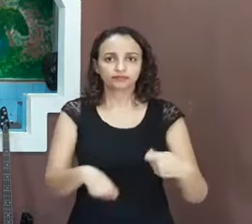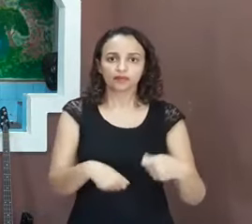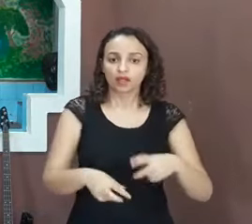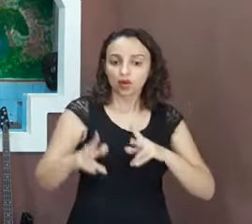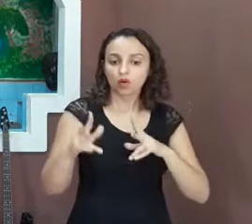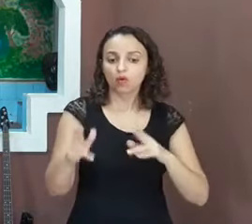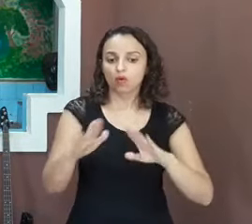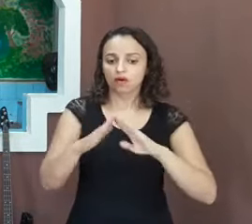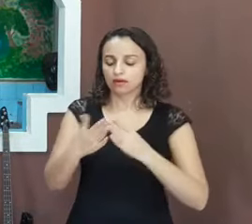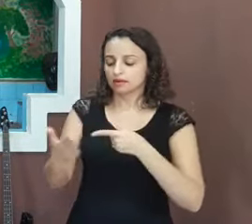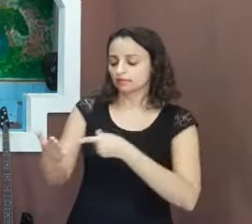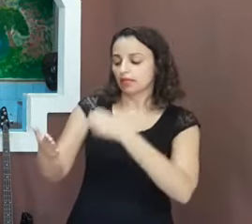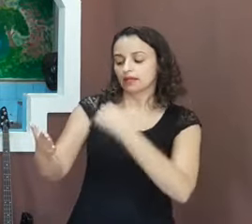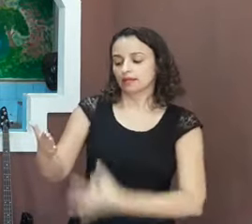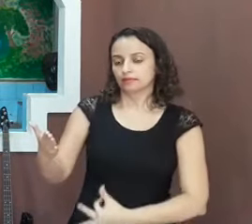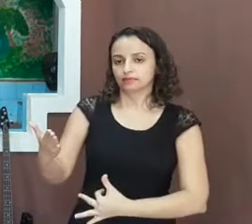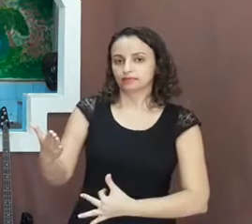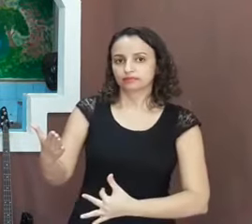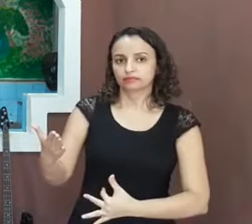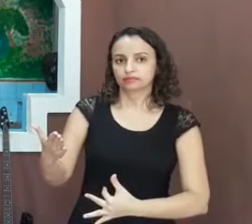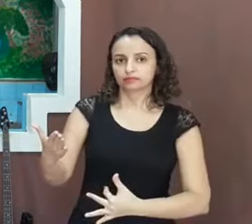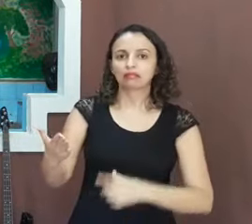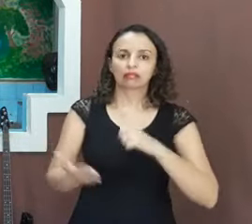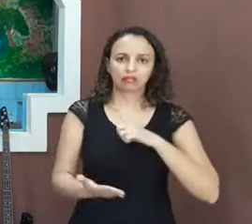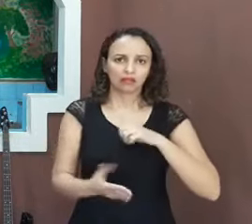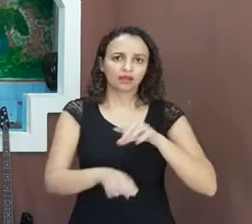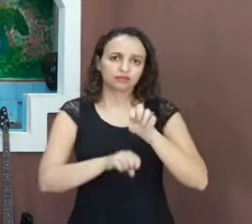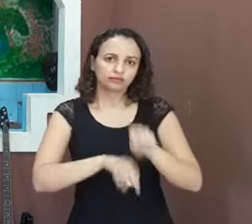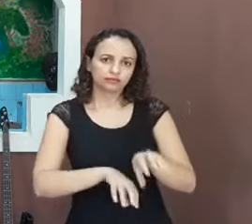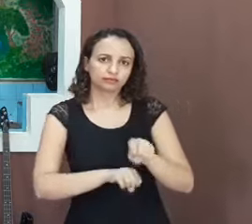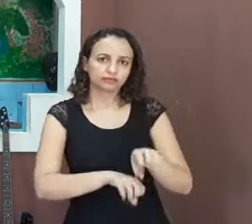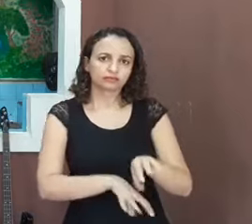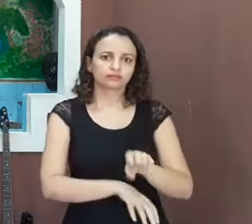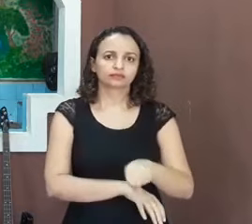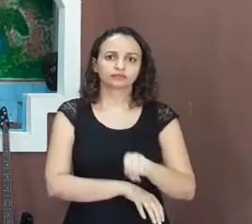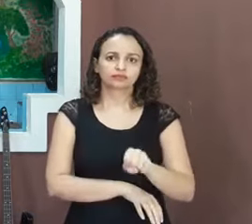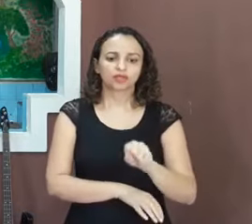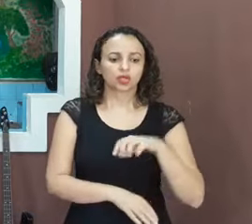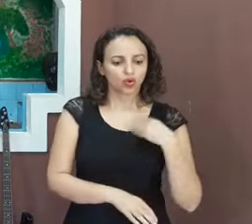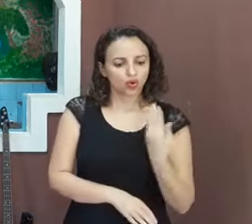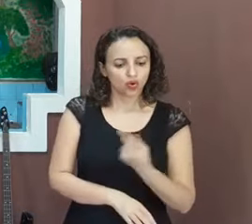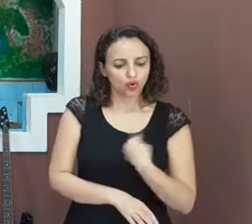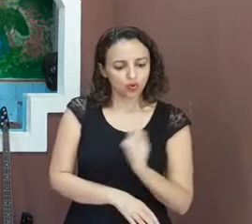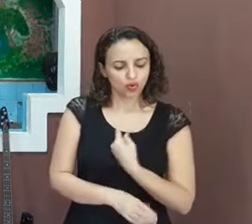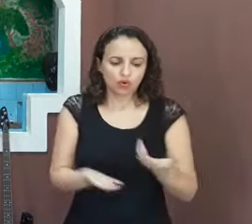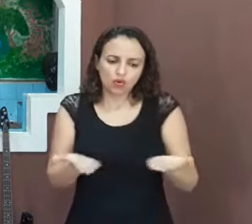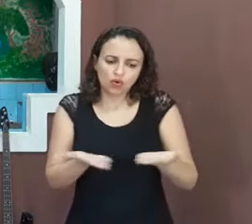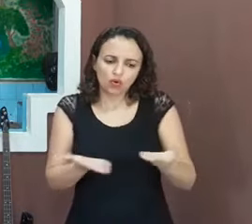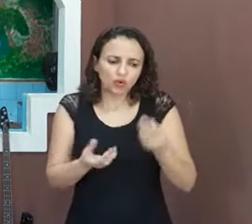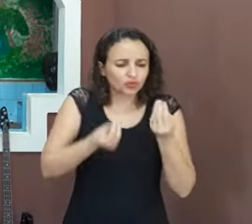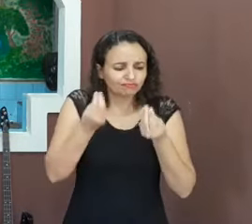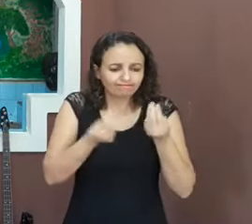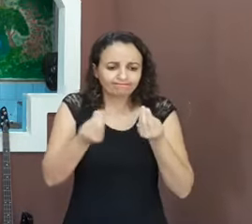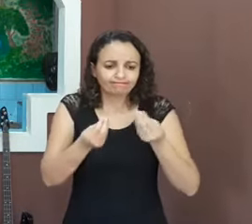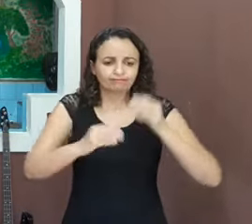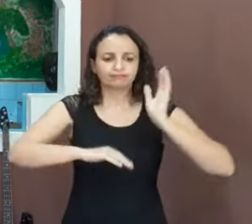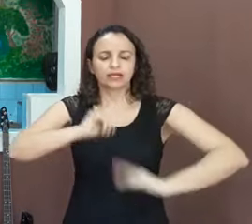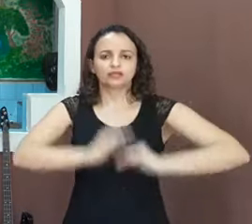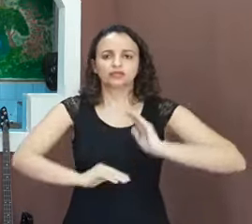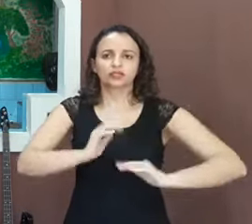a palavra de Deus. E aí nós temos alguma aplicação. Como podemos praticar hoje o amor comprometedor,